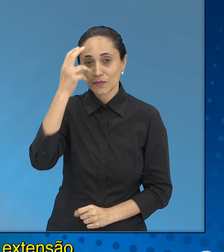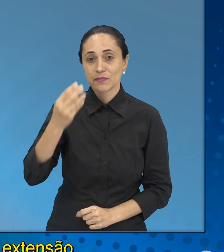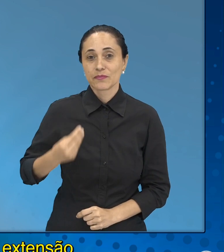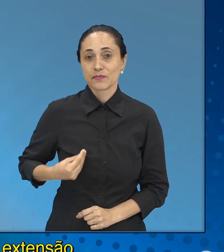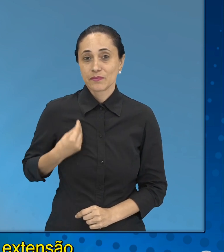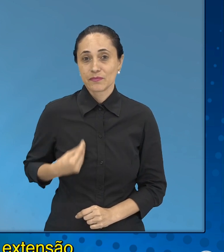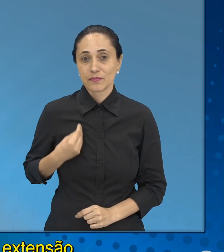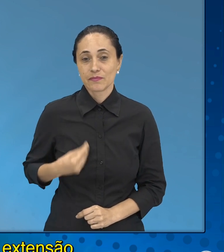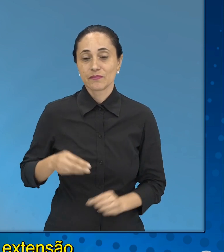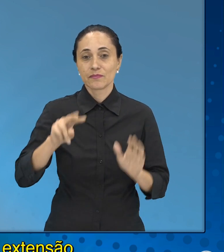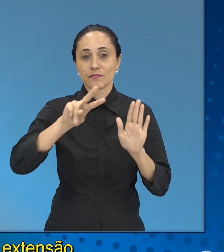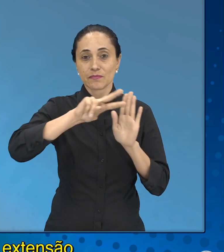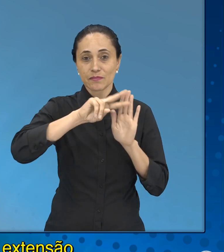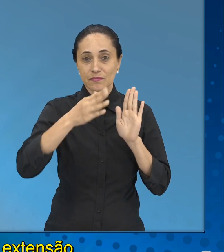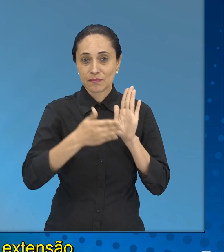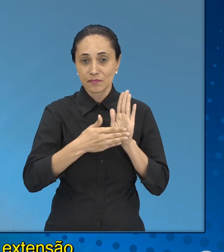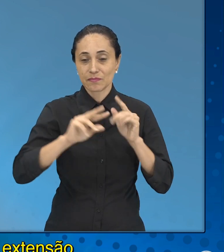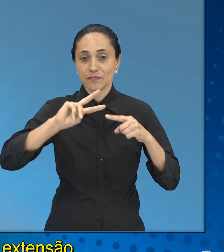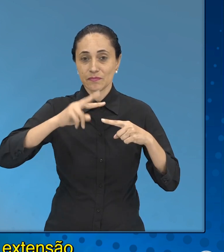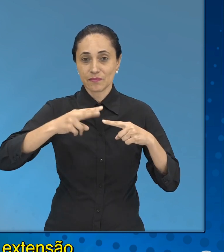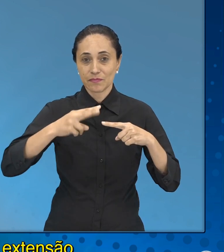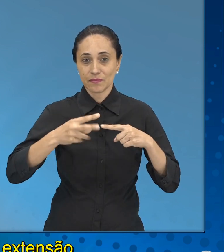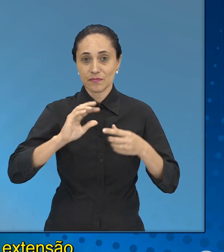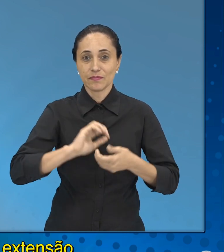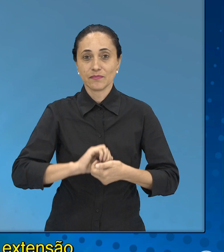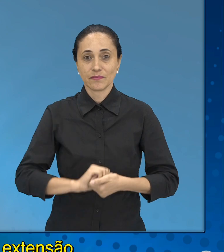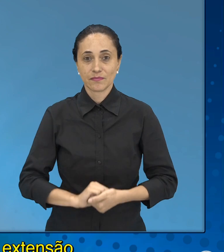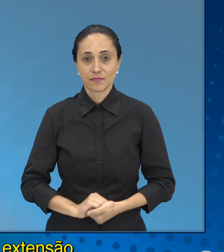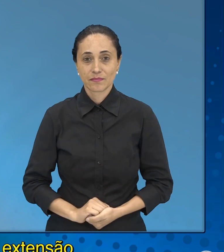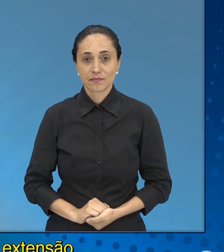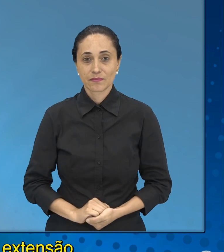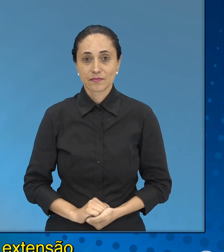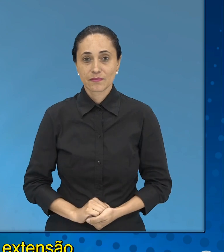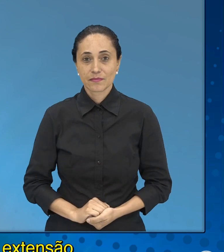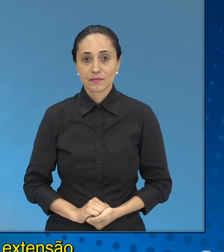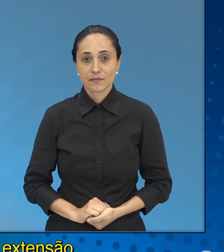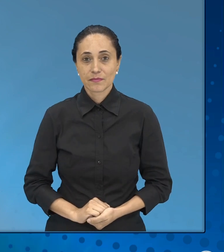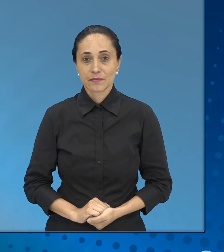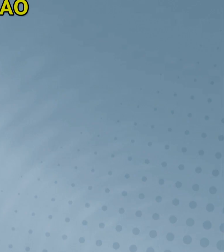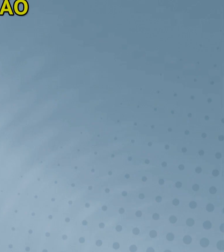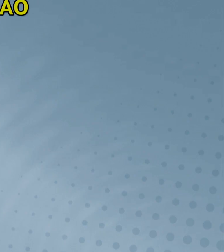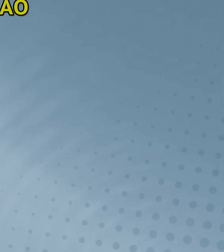artístico-culturais, vivências no projeto de extensão TRAD Interlab.